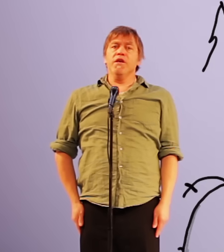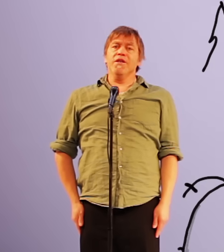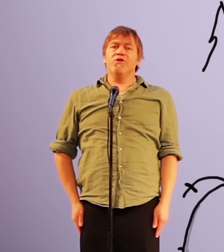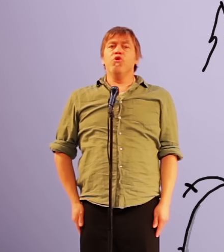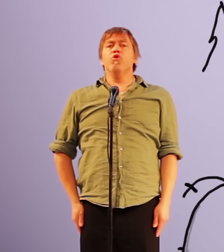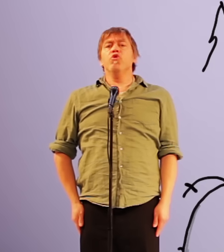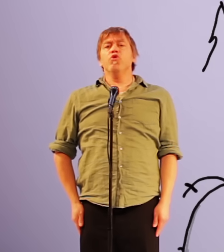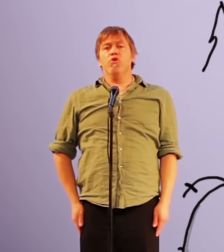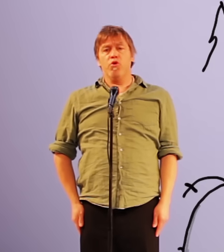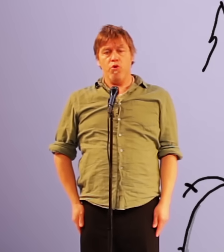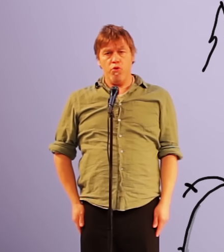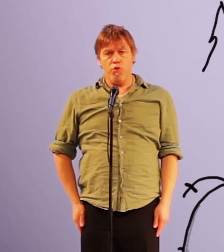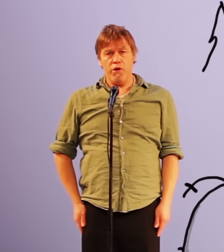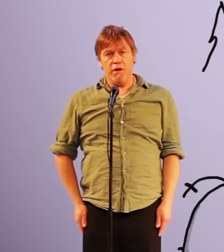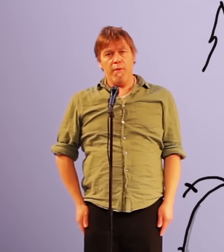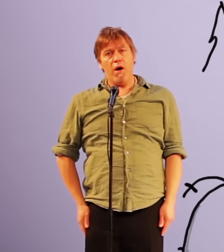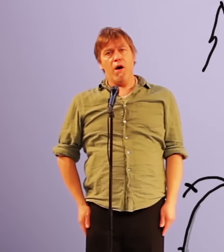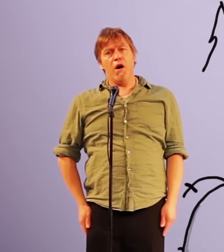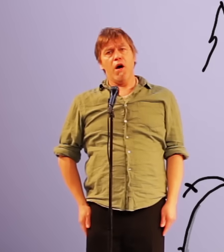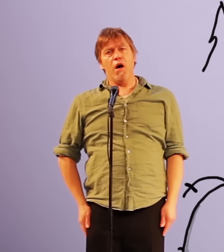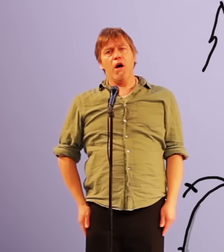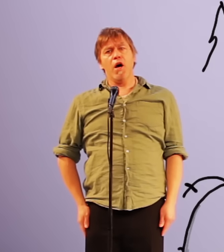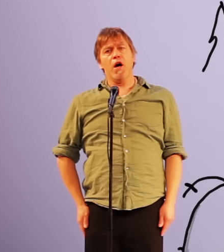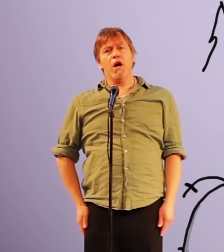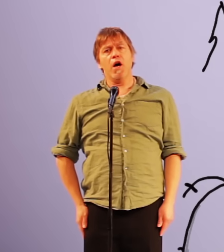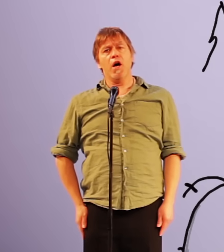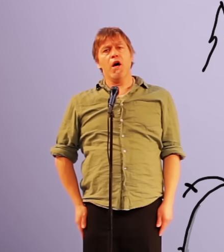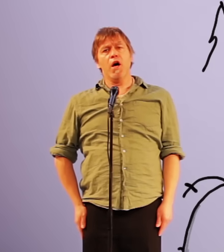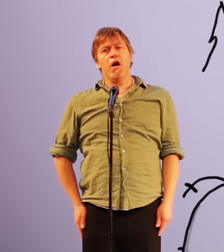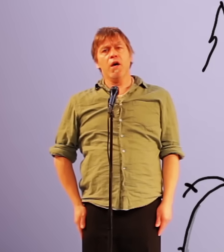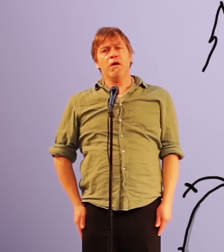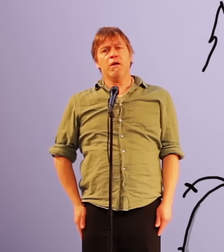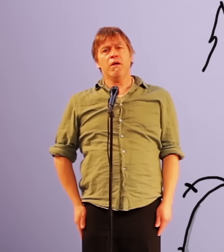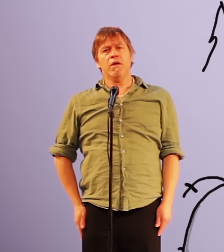Suomi, synnyin maa.